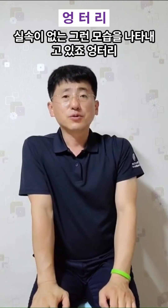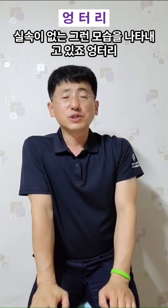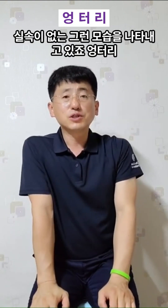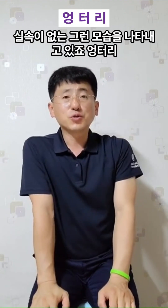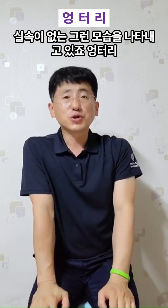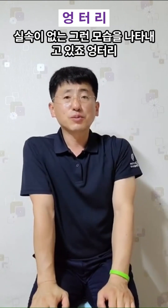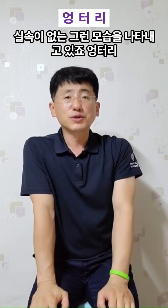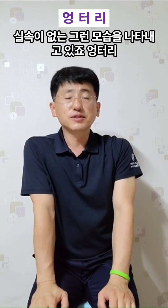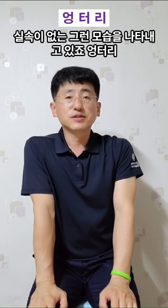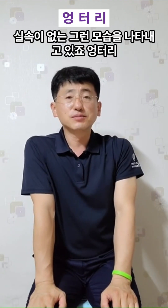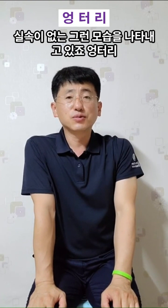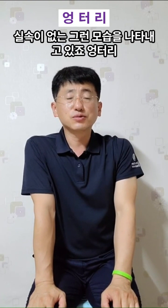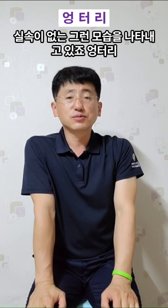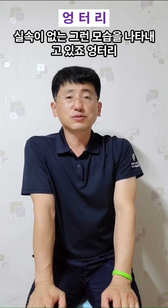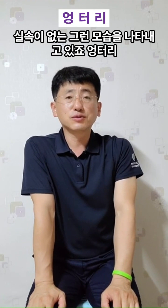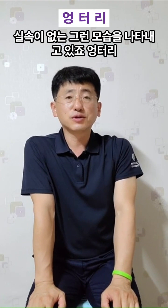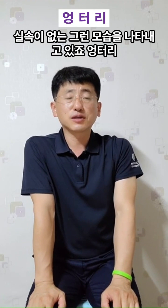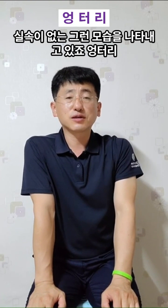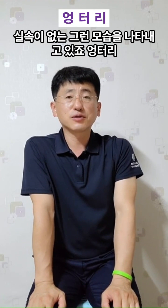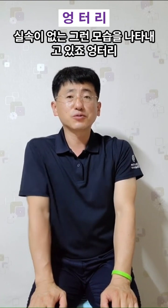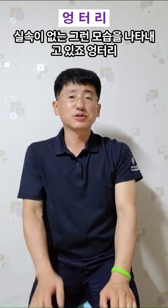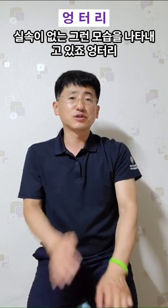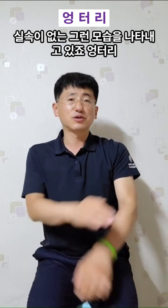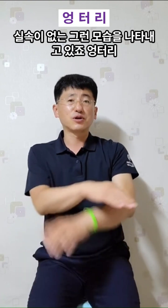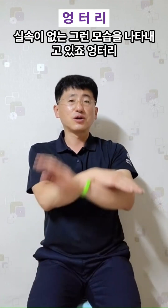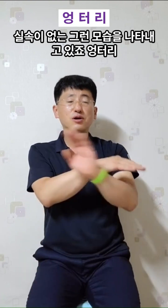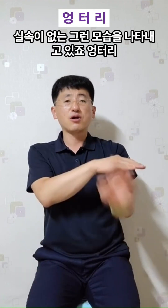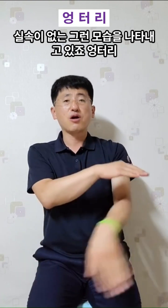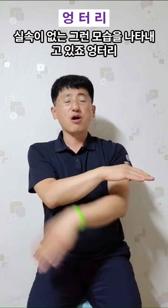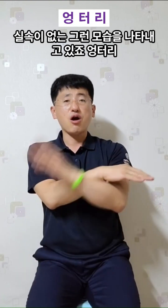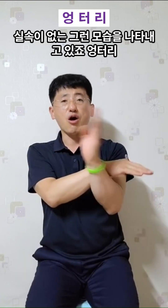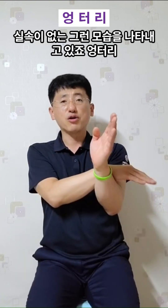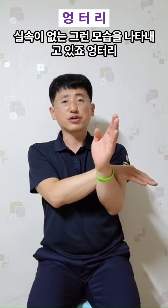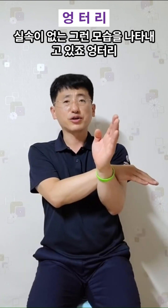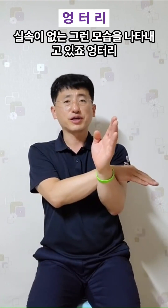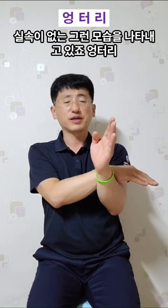뭐 실속이 없는 그런 모습을 나타내고 있죠. 엉터리.